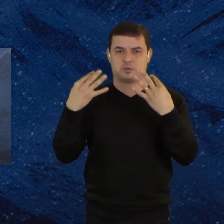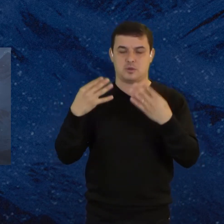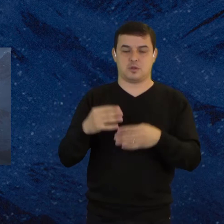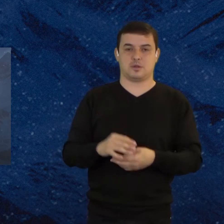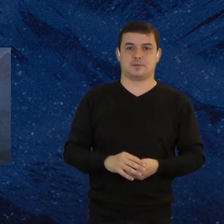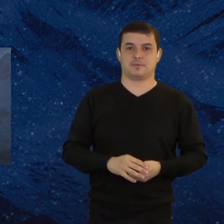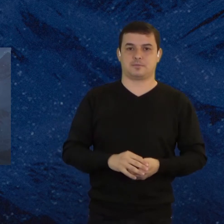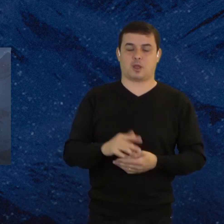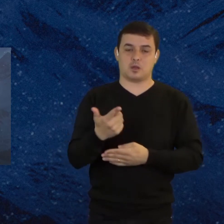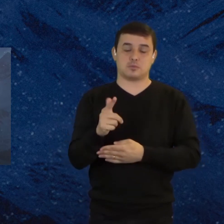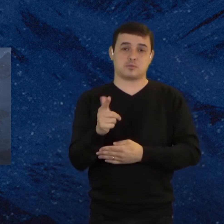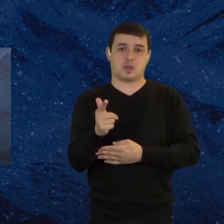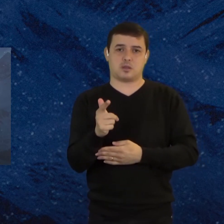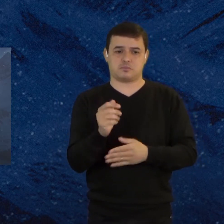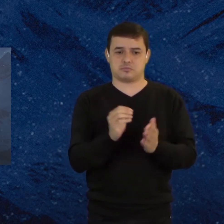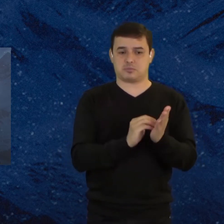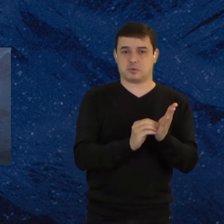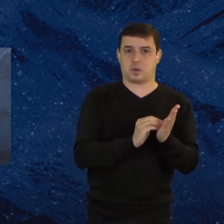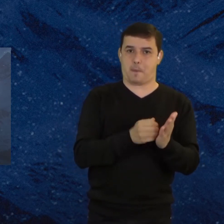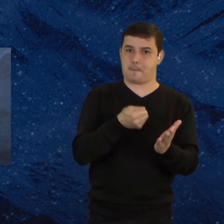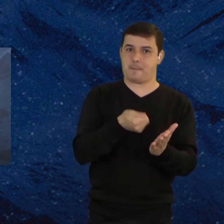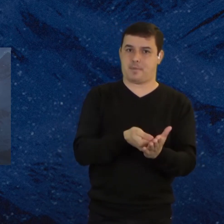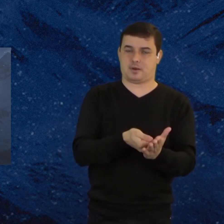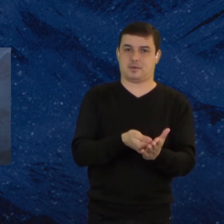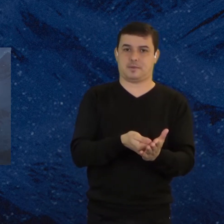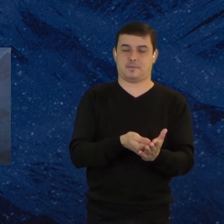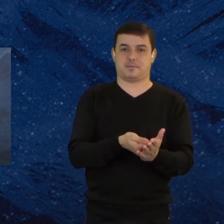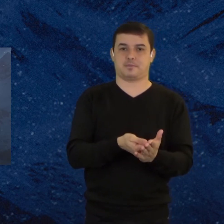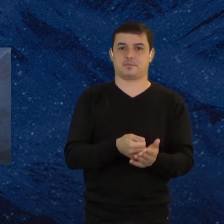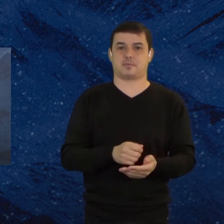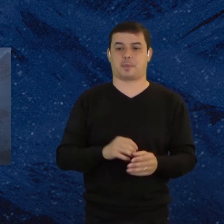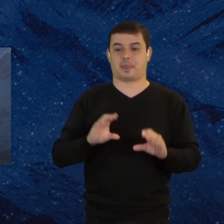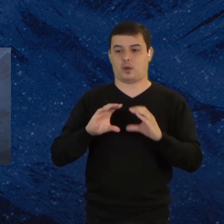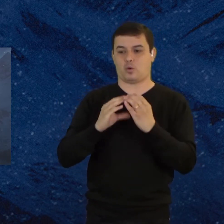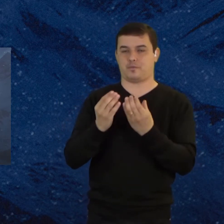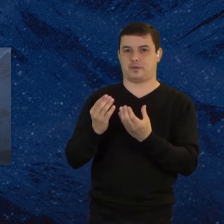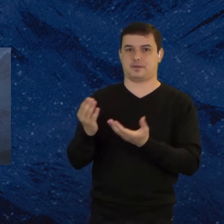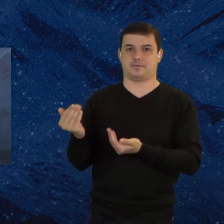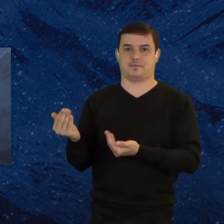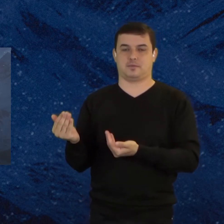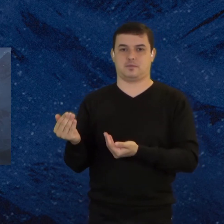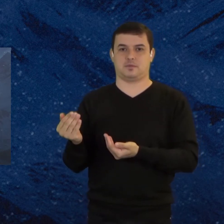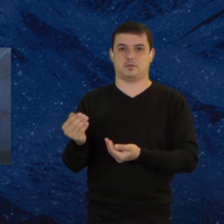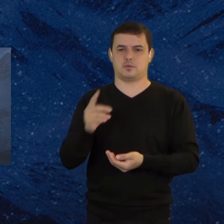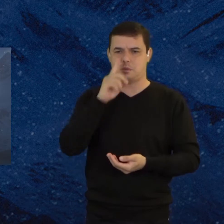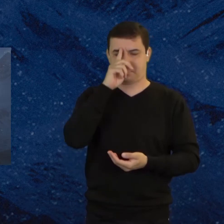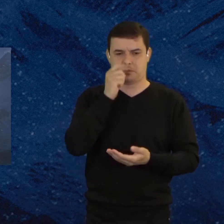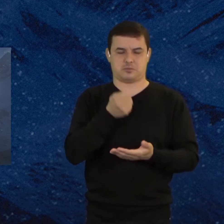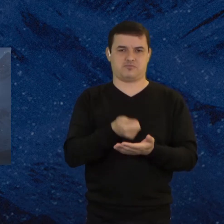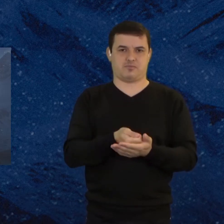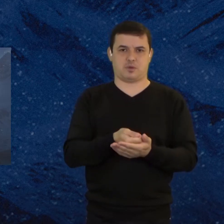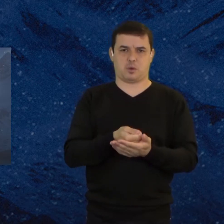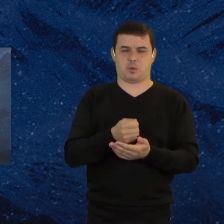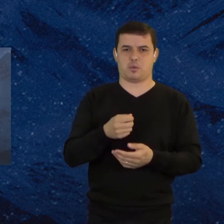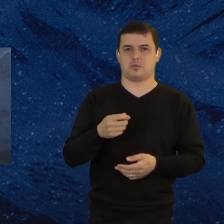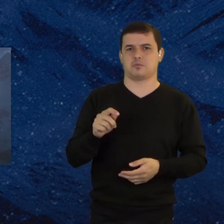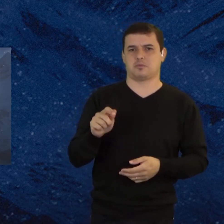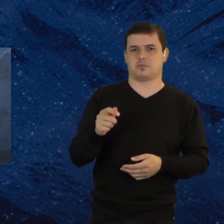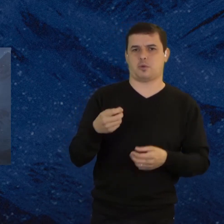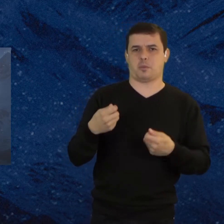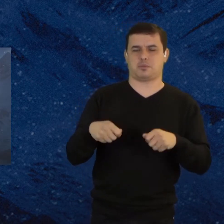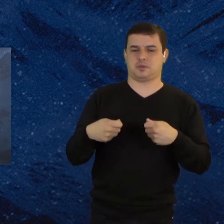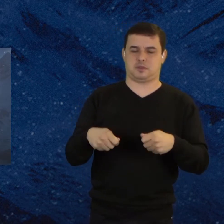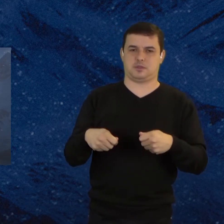Não temos taxa de inscrição para esta conferência. Essa foi a decisão dos irmãos